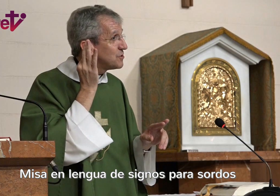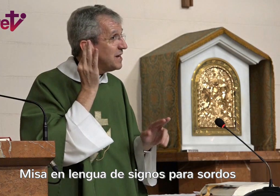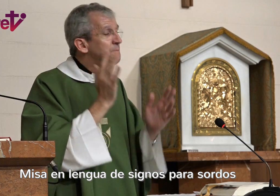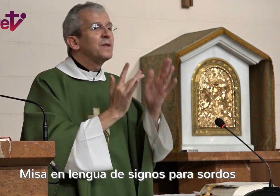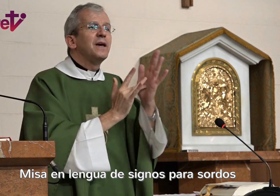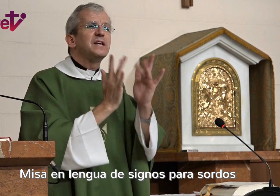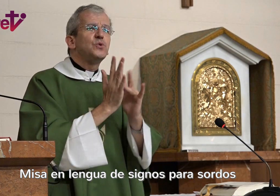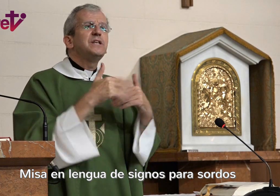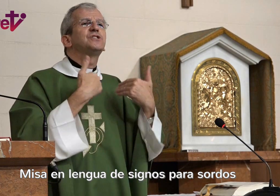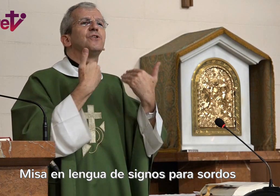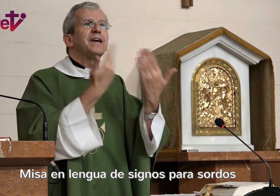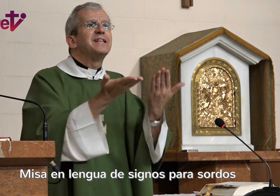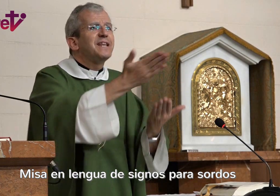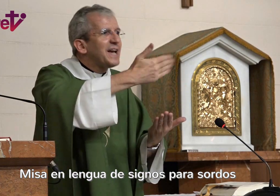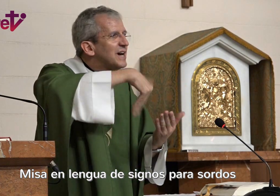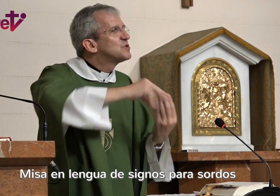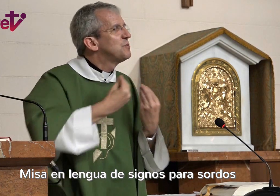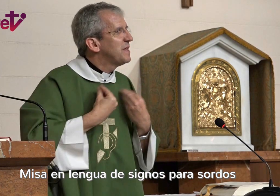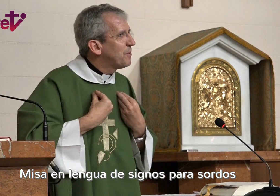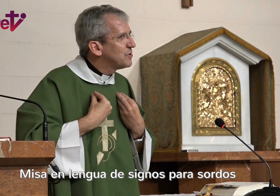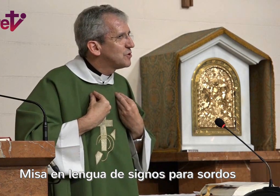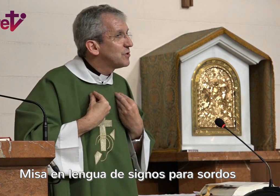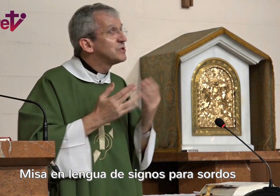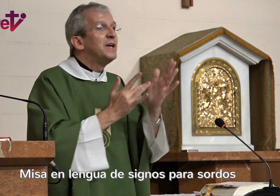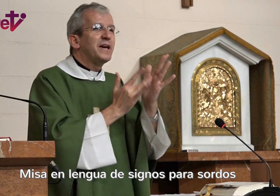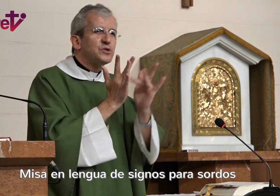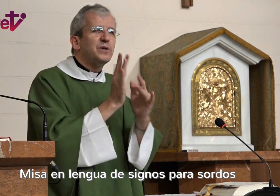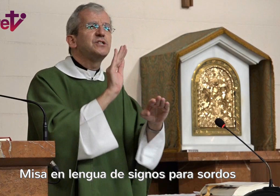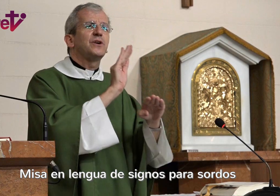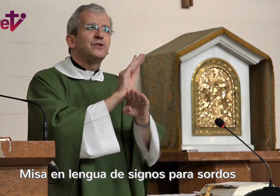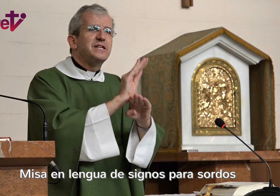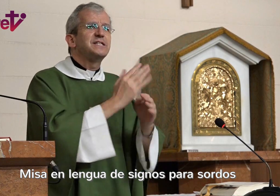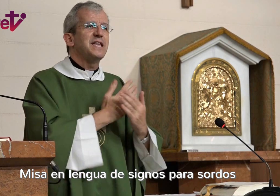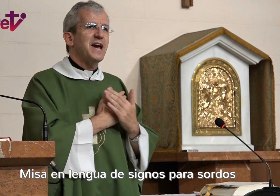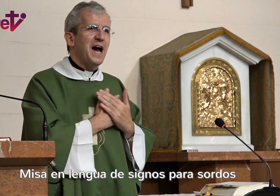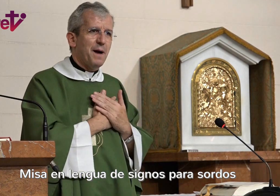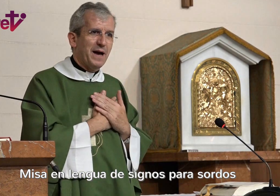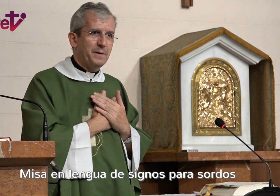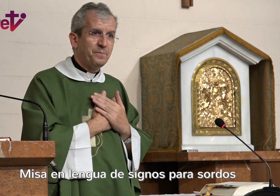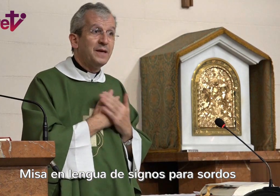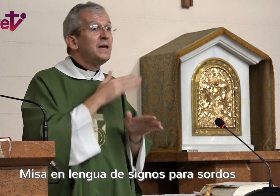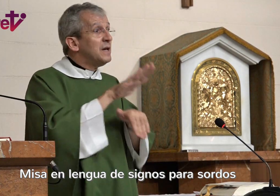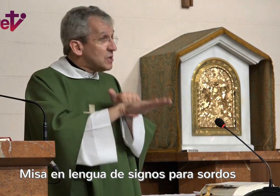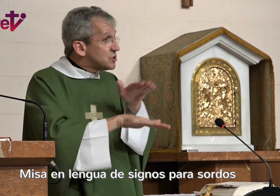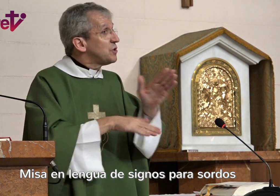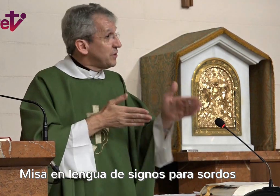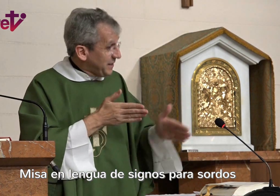esposa Jesucristo que entrega su vida por nosotros Jesucristo que nos enseña a amar son